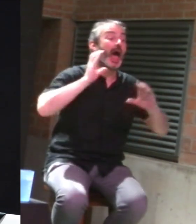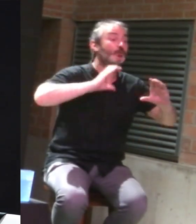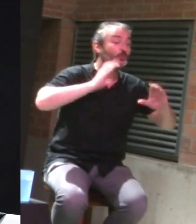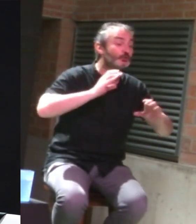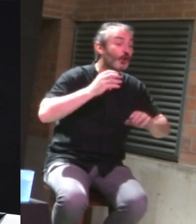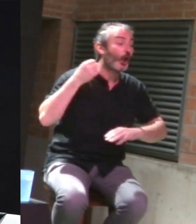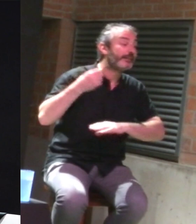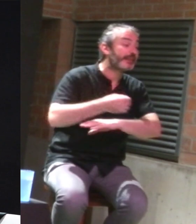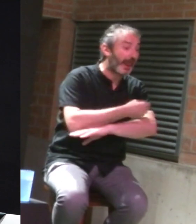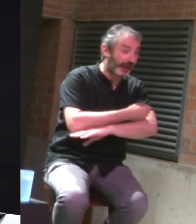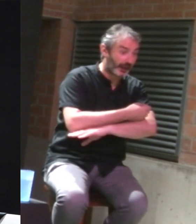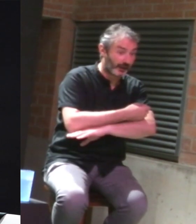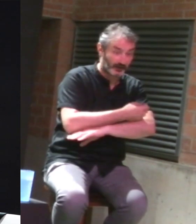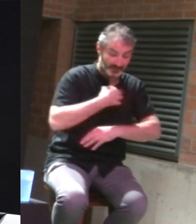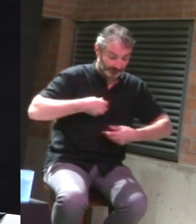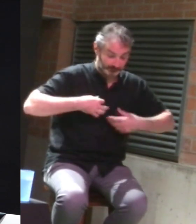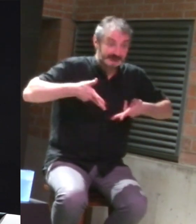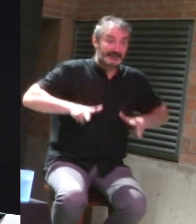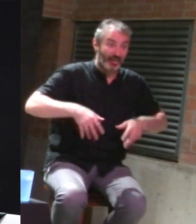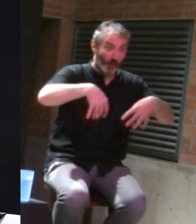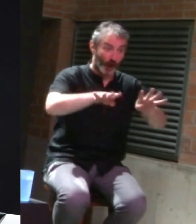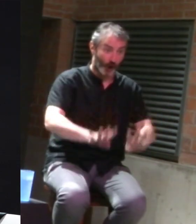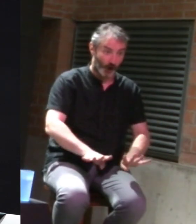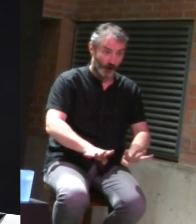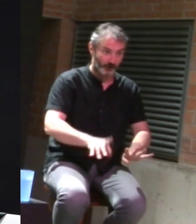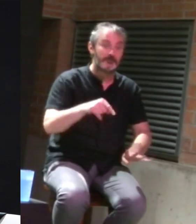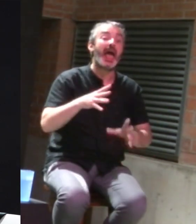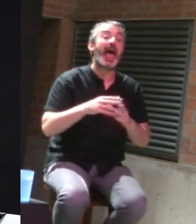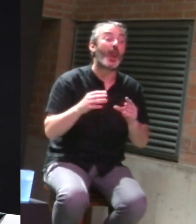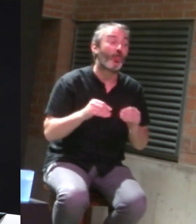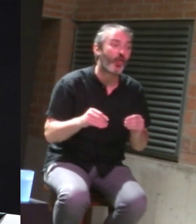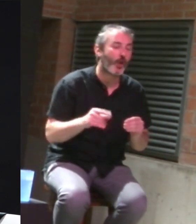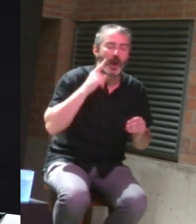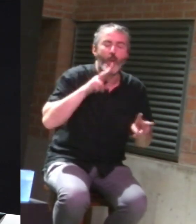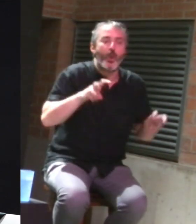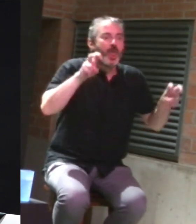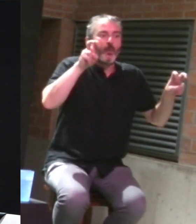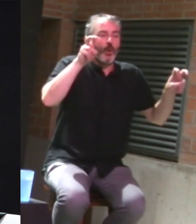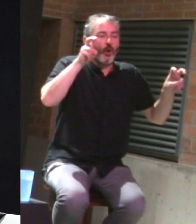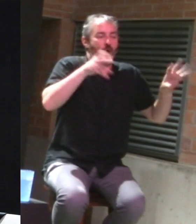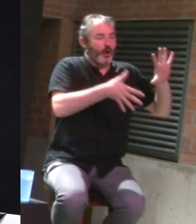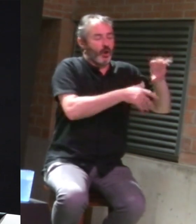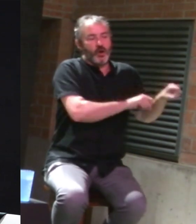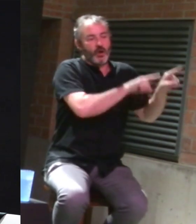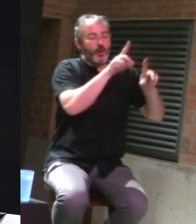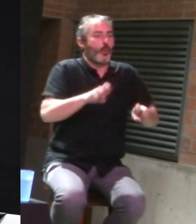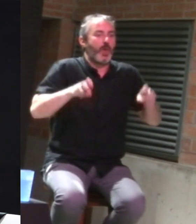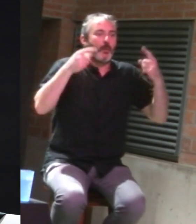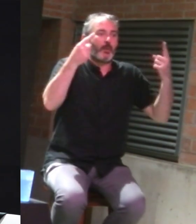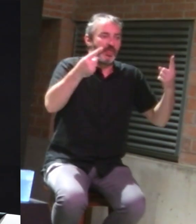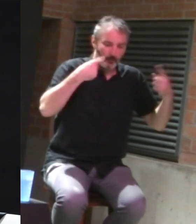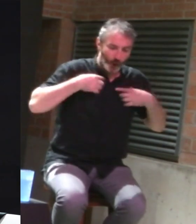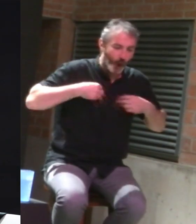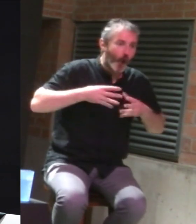els trens, per exemple, tot el que eren les tapisseries, al cotó, que és la gran novetat de l'època, perquè és l'única